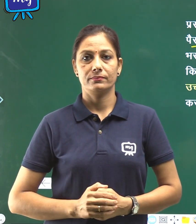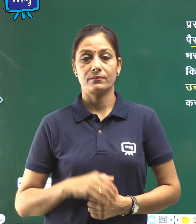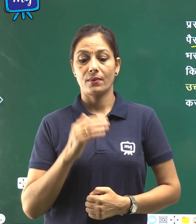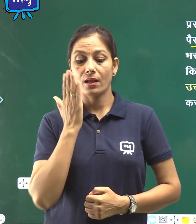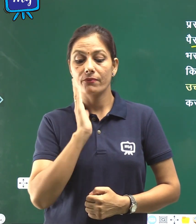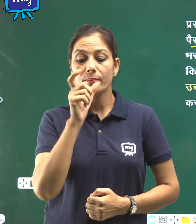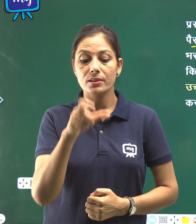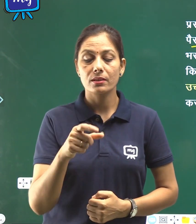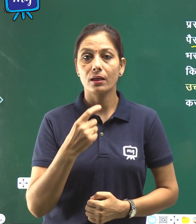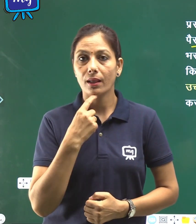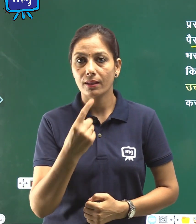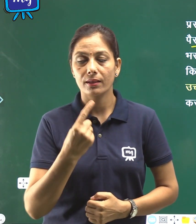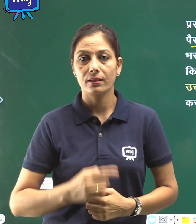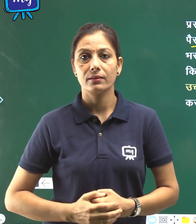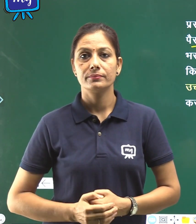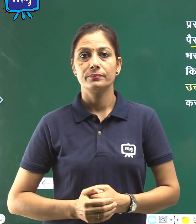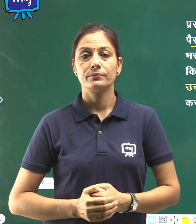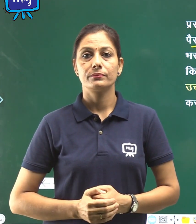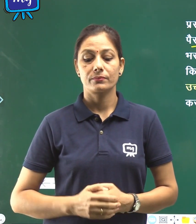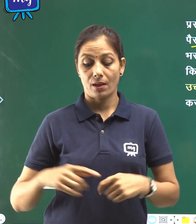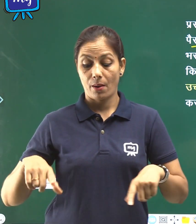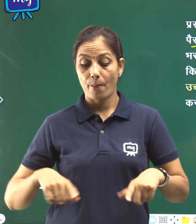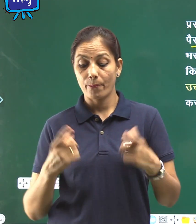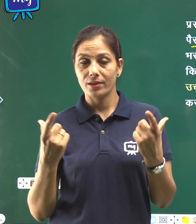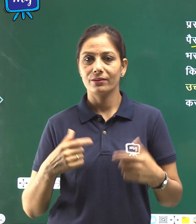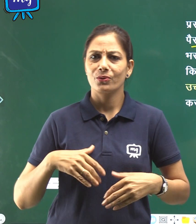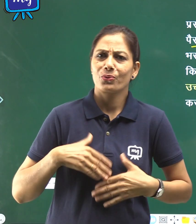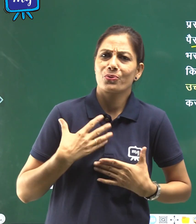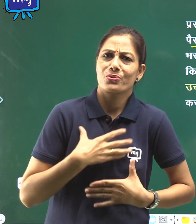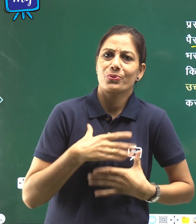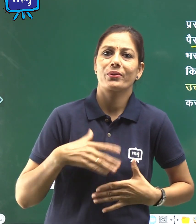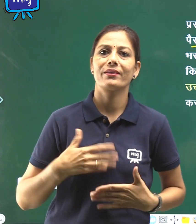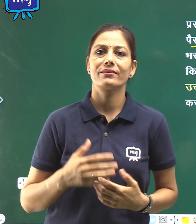कवि कहता है कि पेड़ प्रसन्न होकर